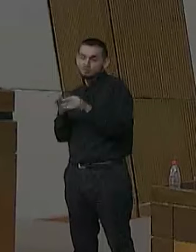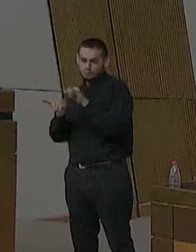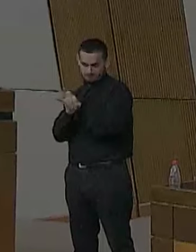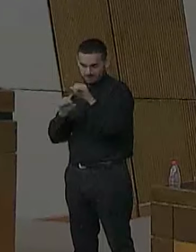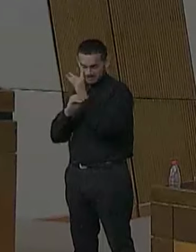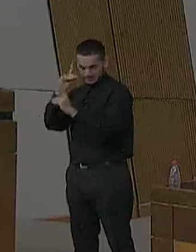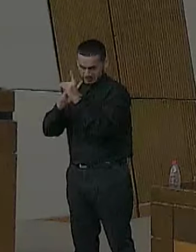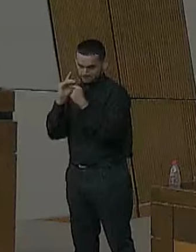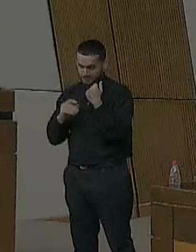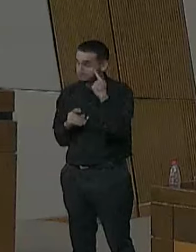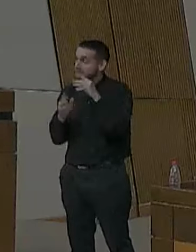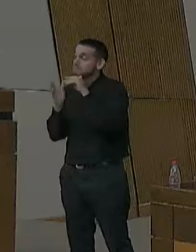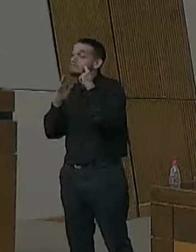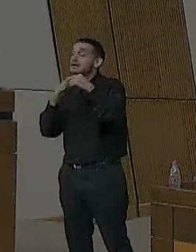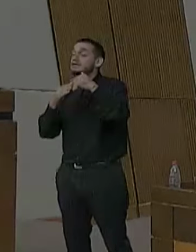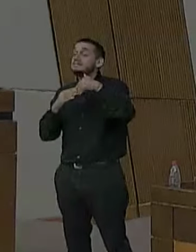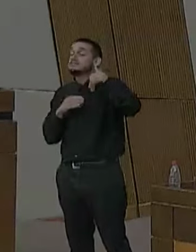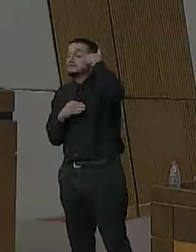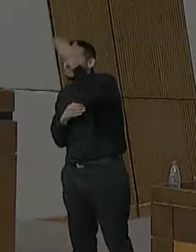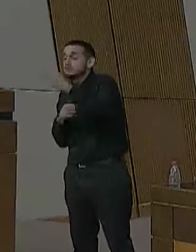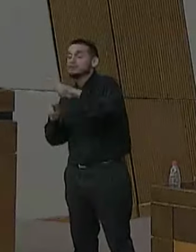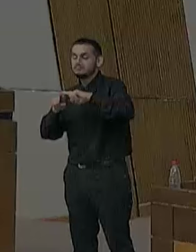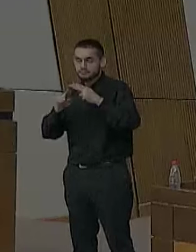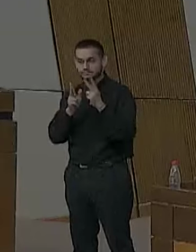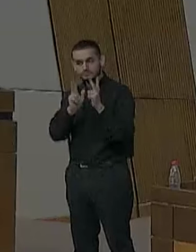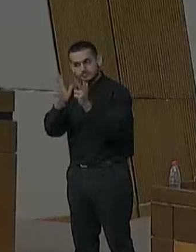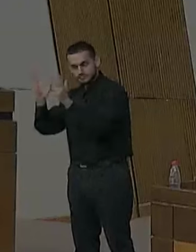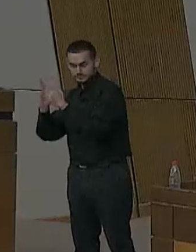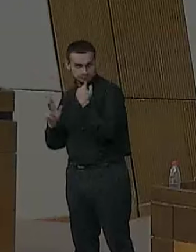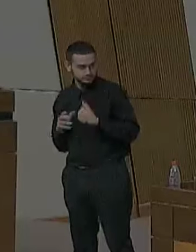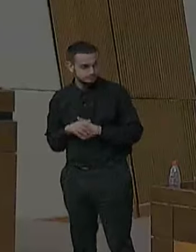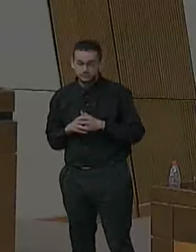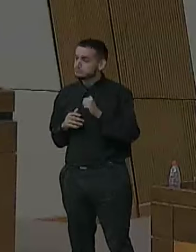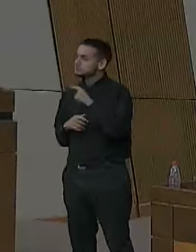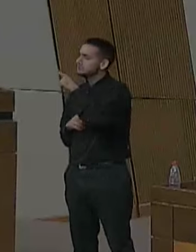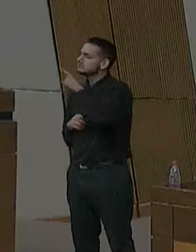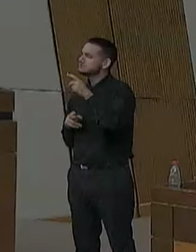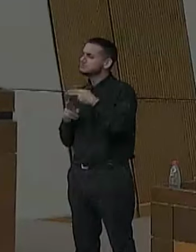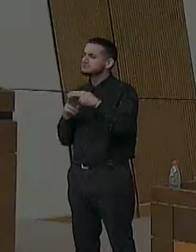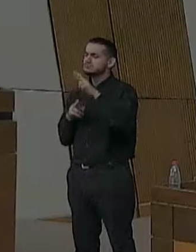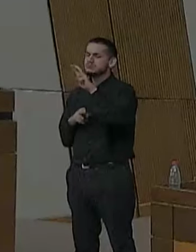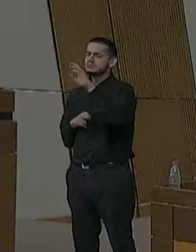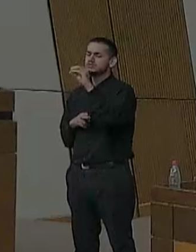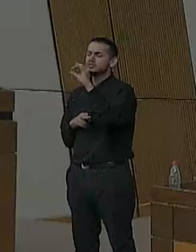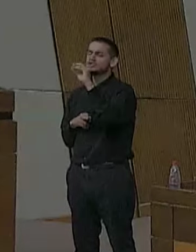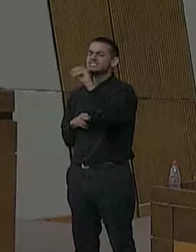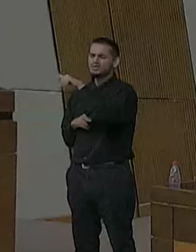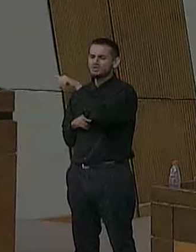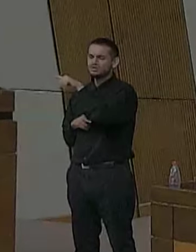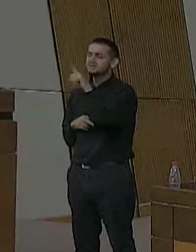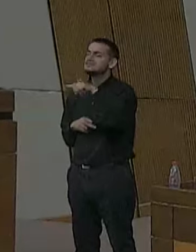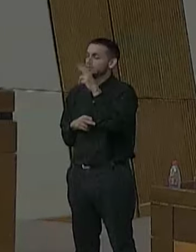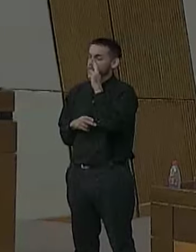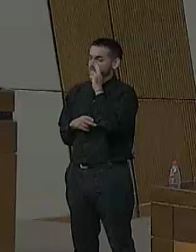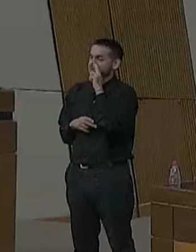debate para después un poquito conversar de, como ya decía la señora Rocío Florentín, ¿verdad? ¿Qué hacemos después? Ya hay que hacer algo concreto,